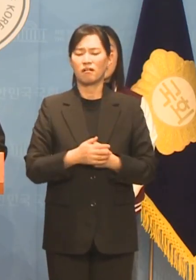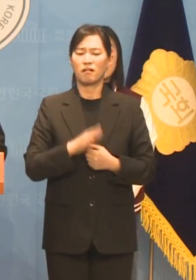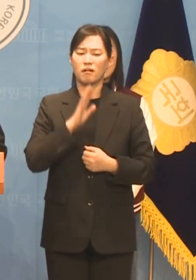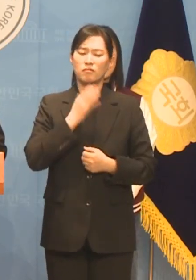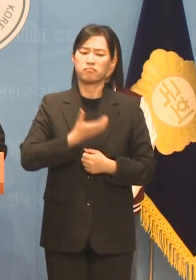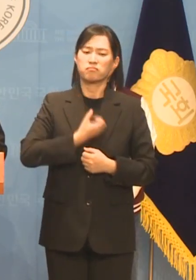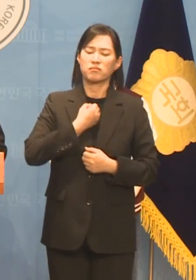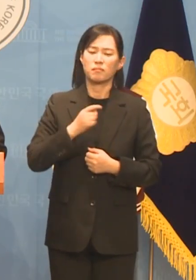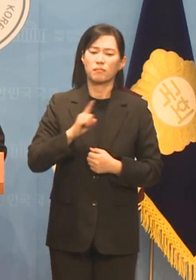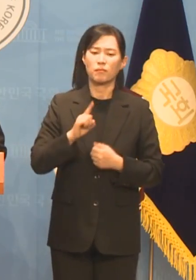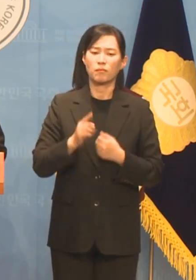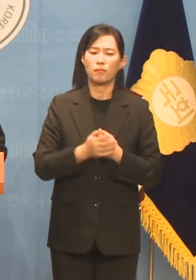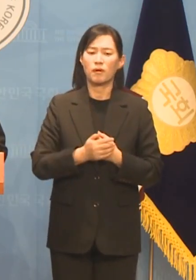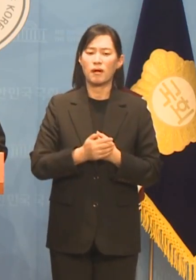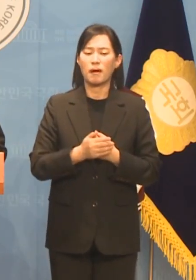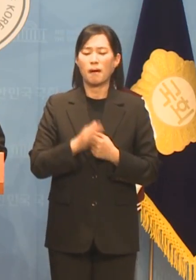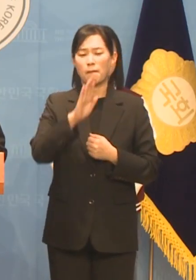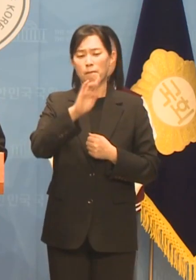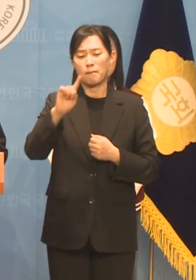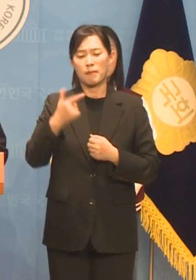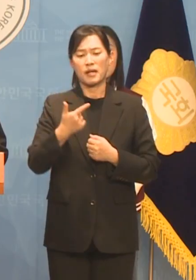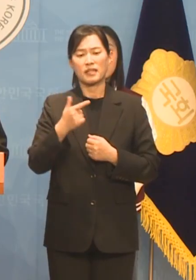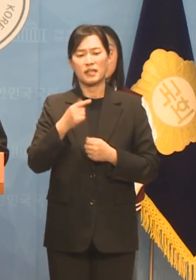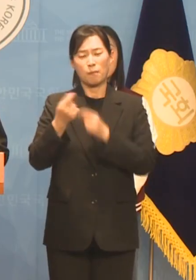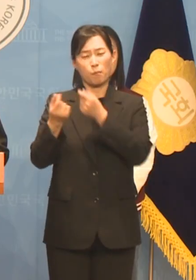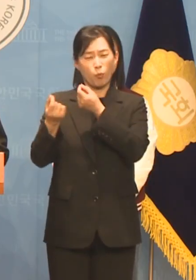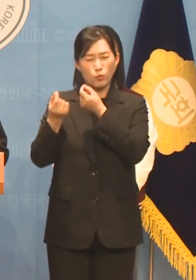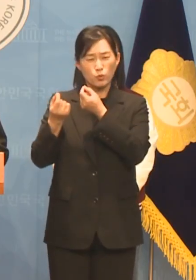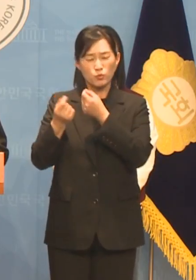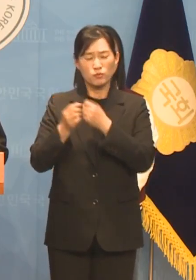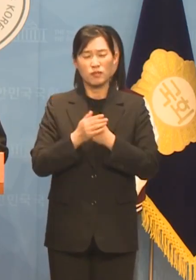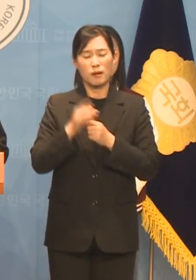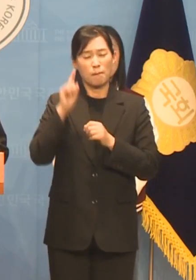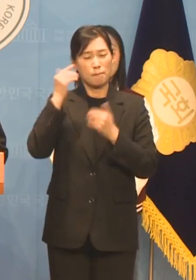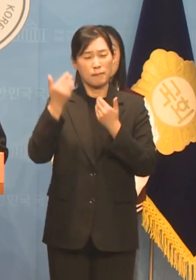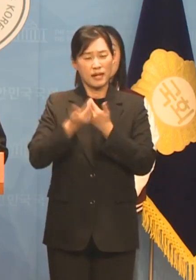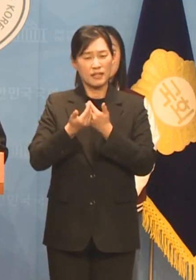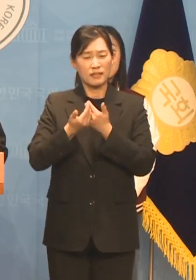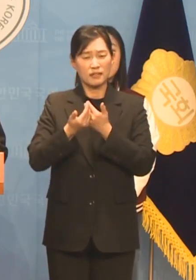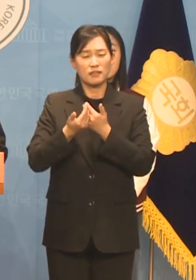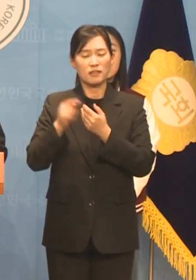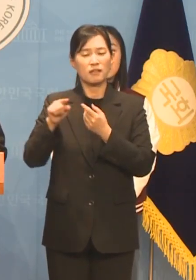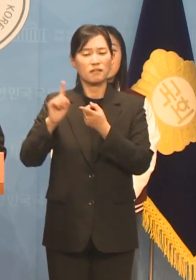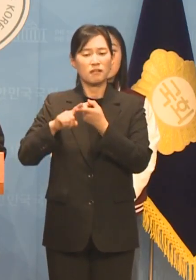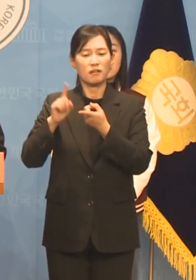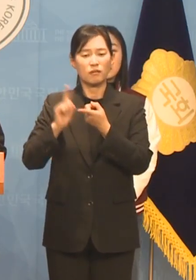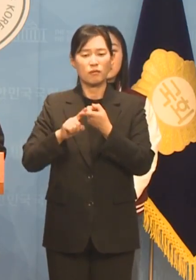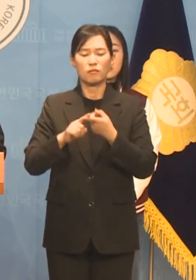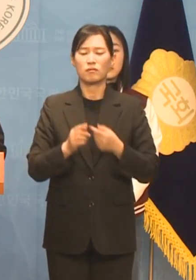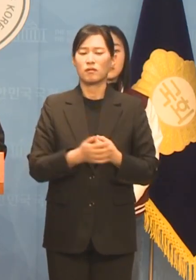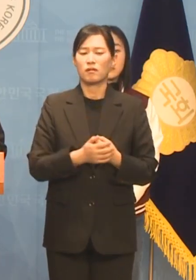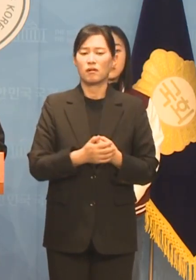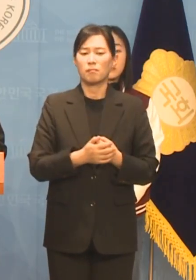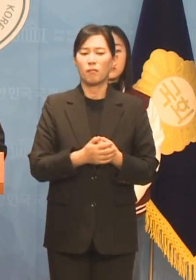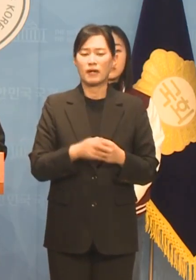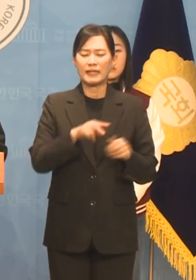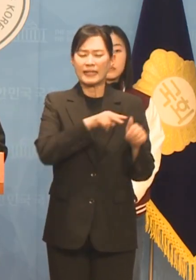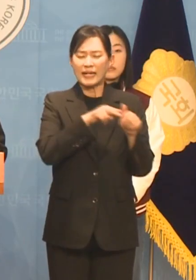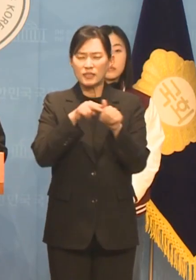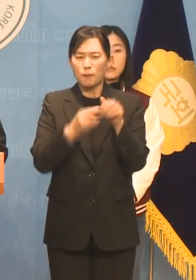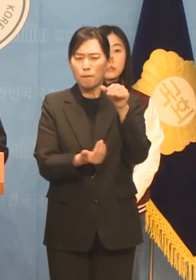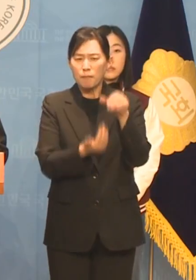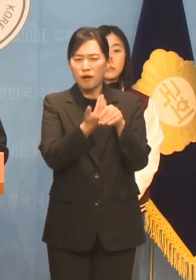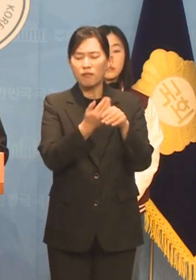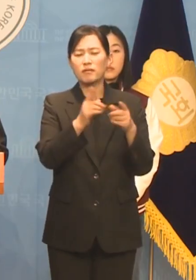충격적인 부분은 반보수, 반미, 반일 행동에 대한 부분이 민노총 간첩 사건 공소장 전문을 통해